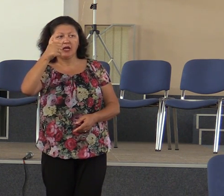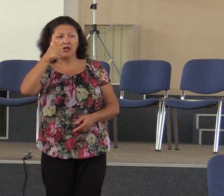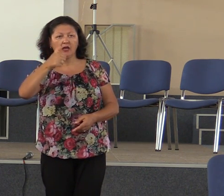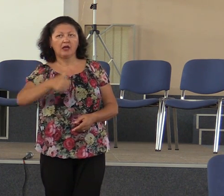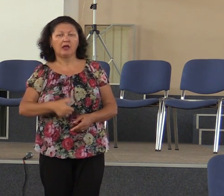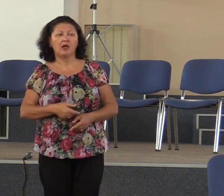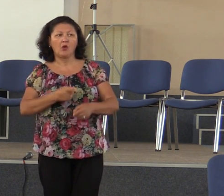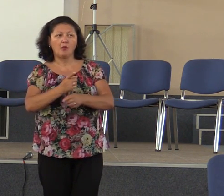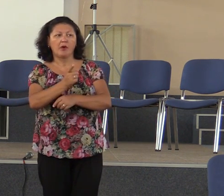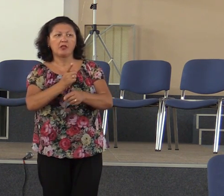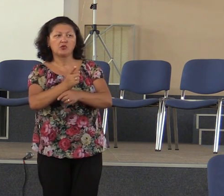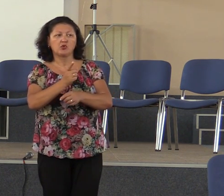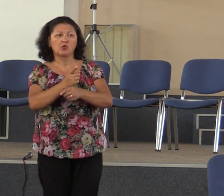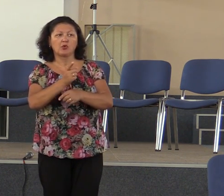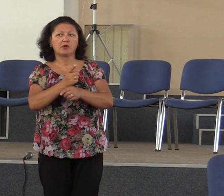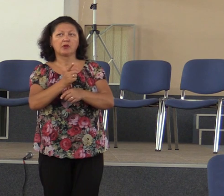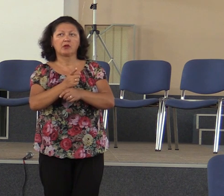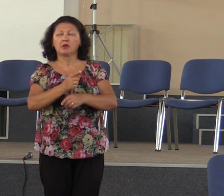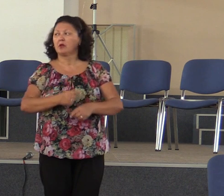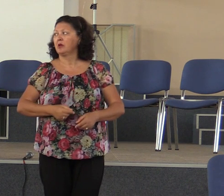O bat șocură.